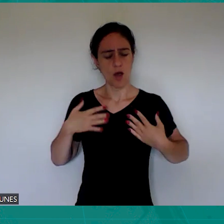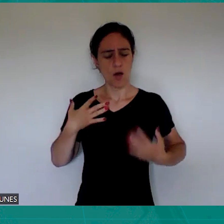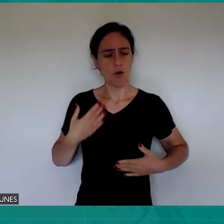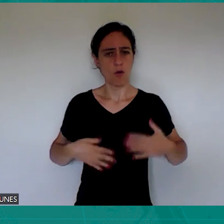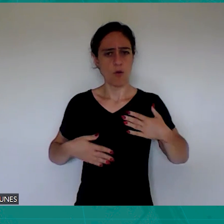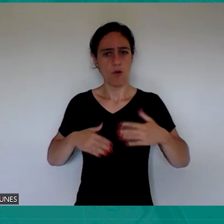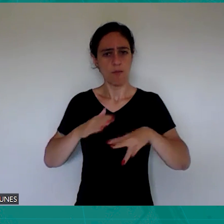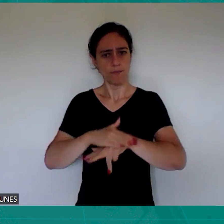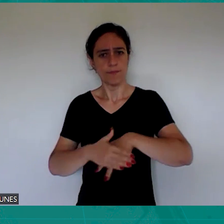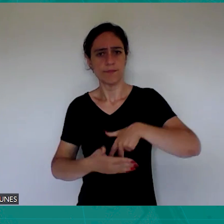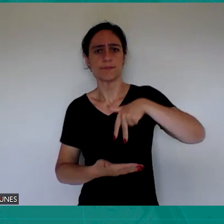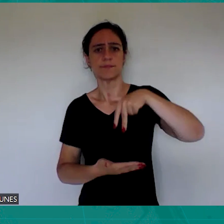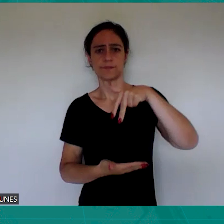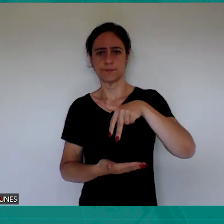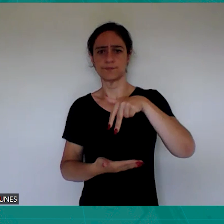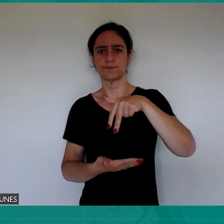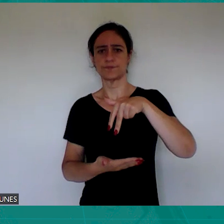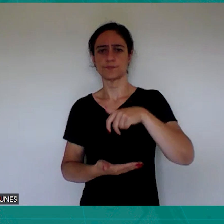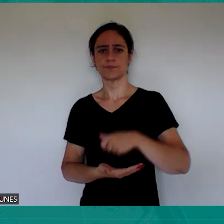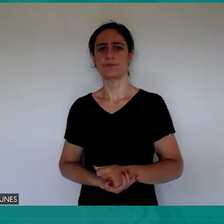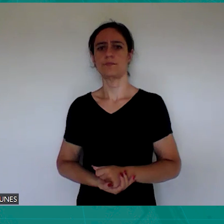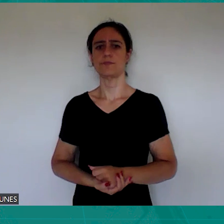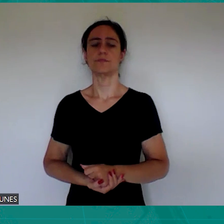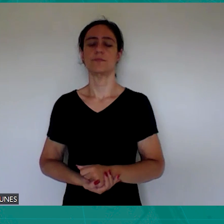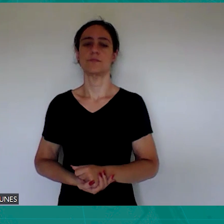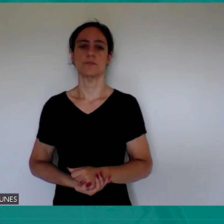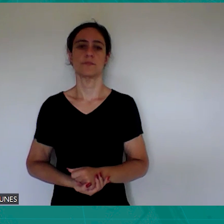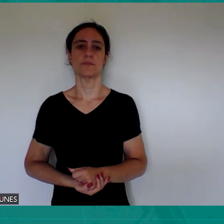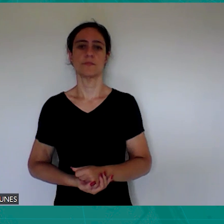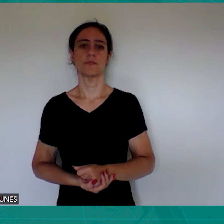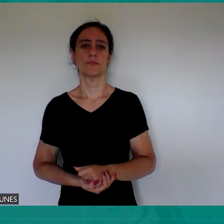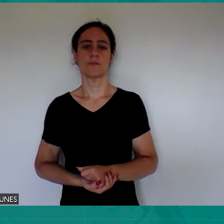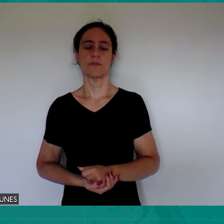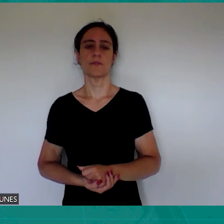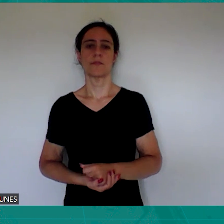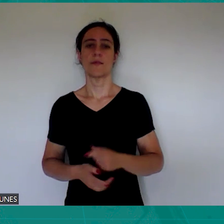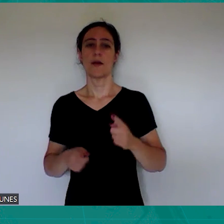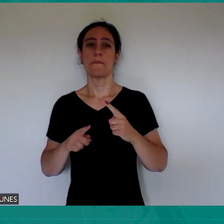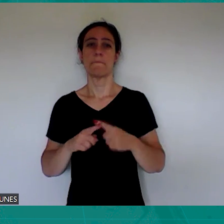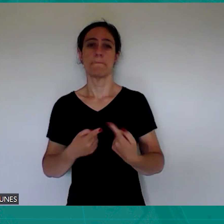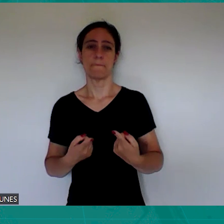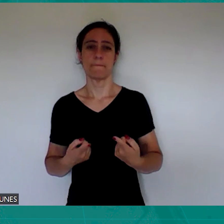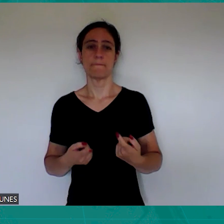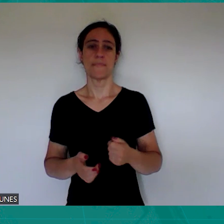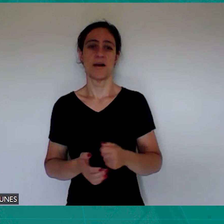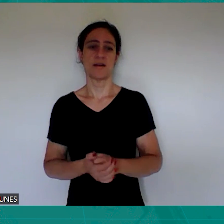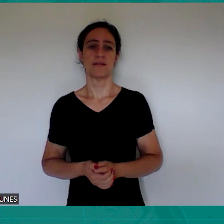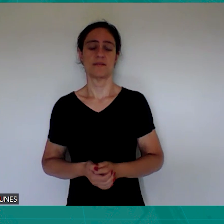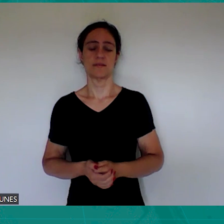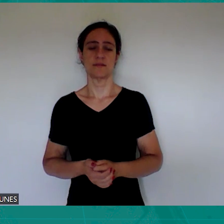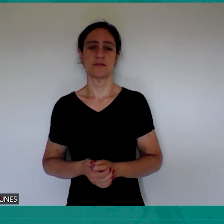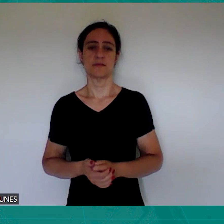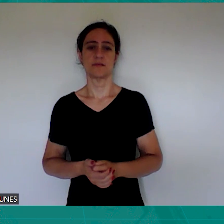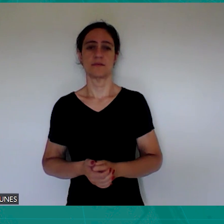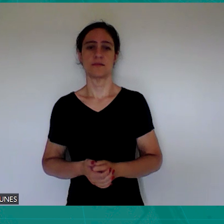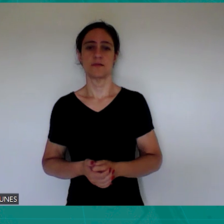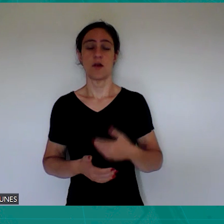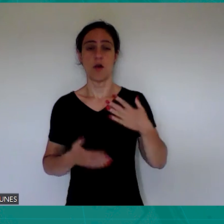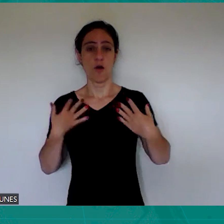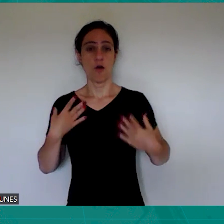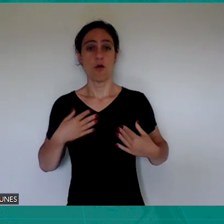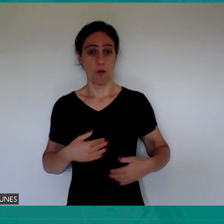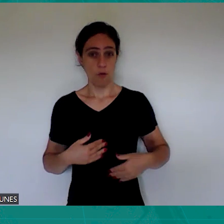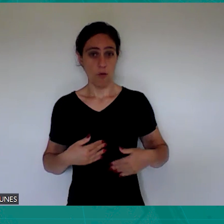ressurreição, um corpo incorruptível. No entanto, esse corpo, irmão, traz registros